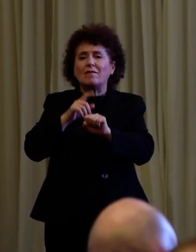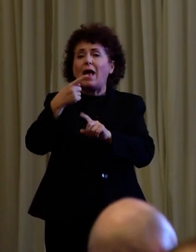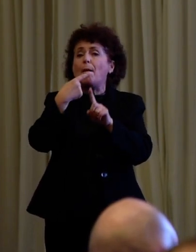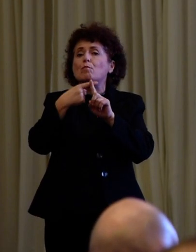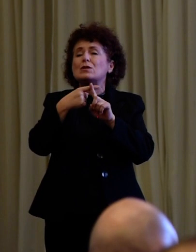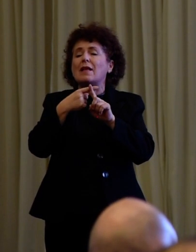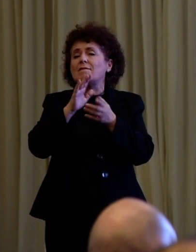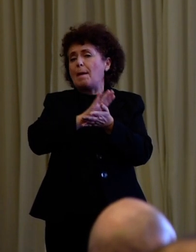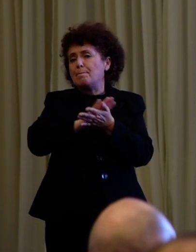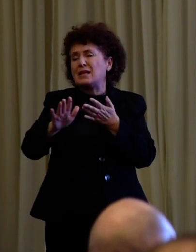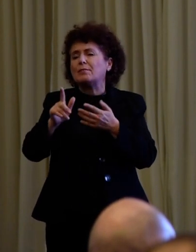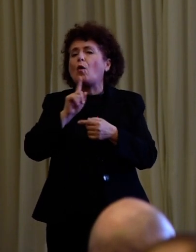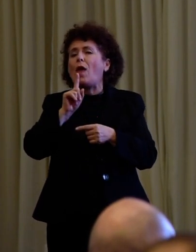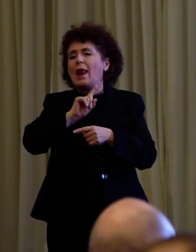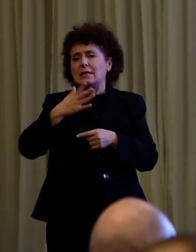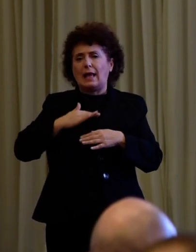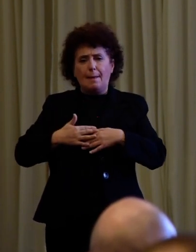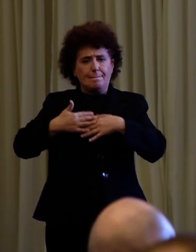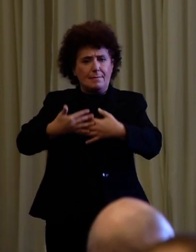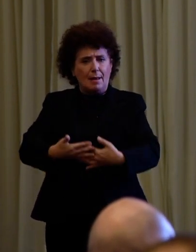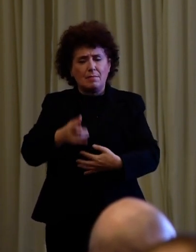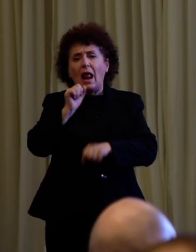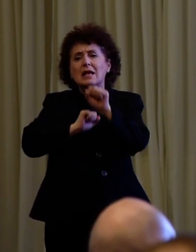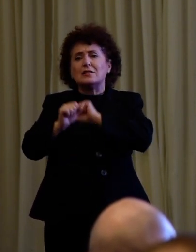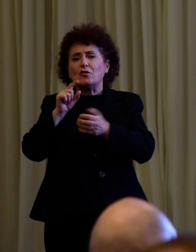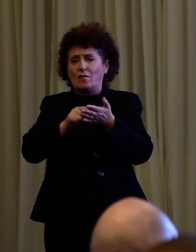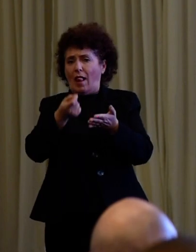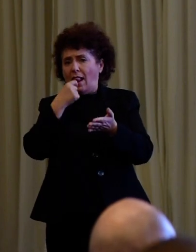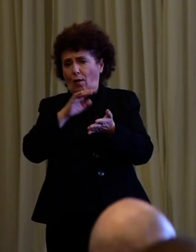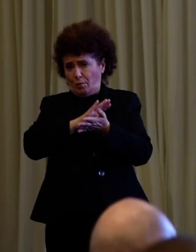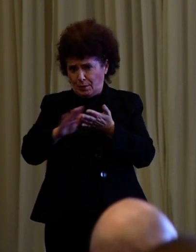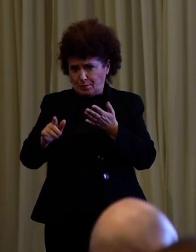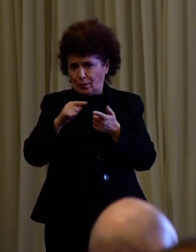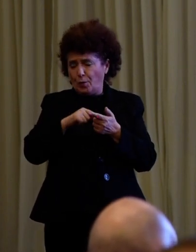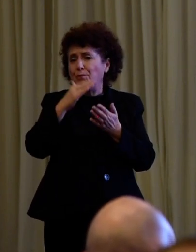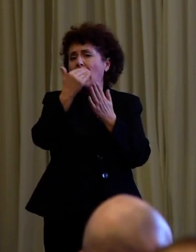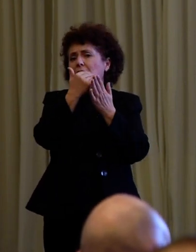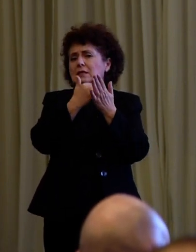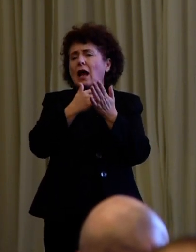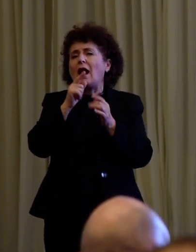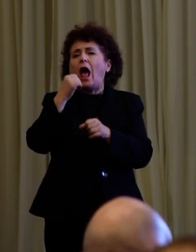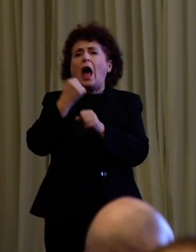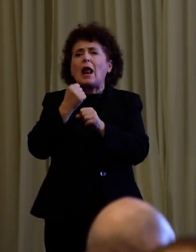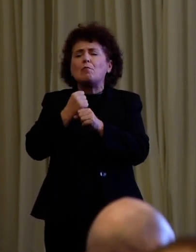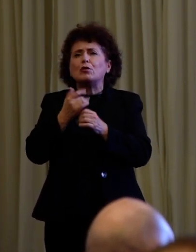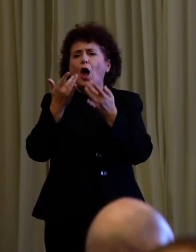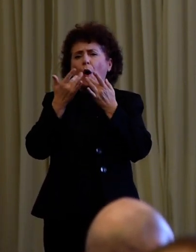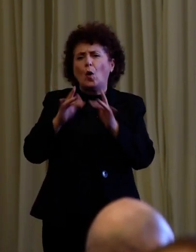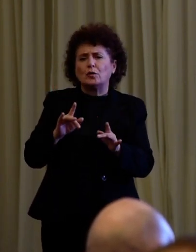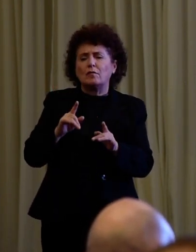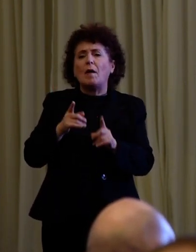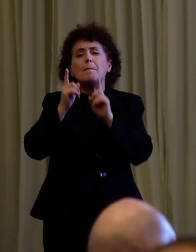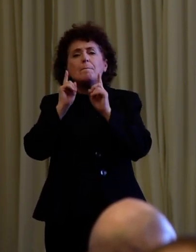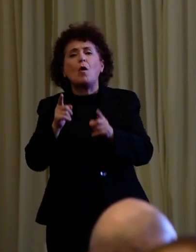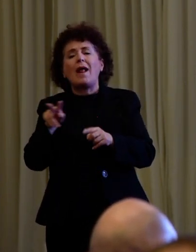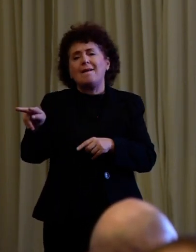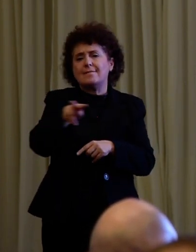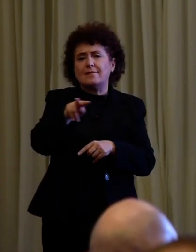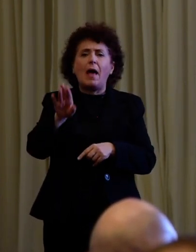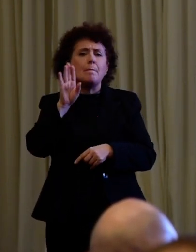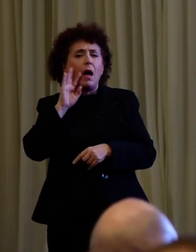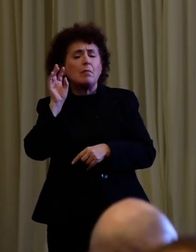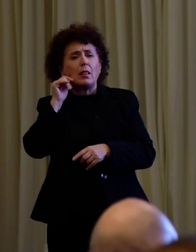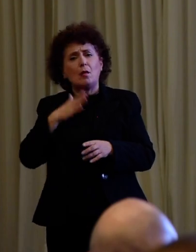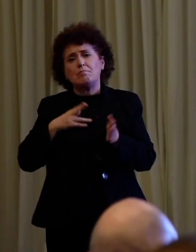позитивната листа на лекови. Законски измени за родителското отсутство со задолжително учество на 20